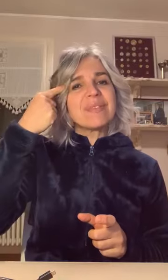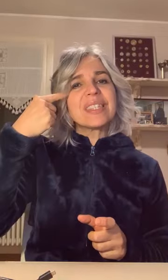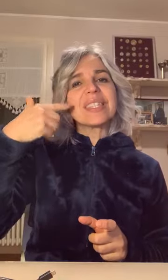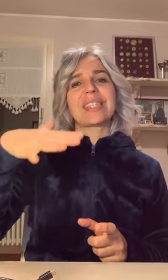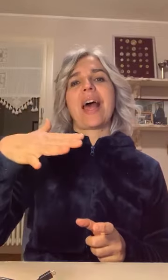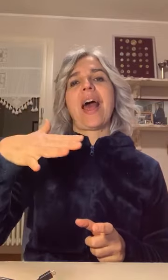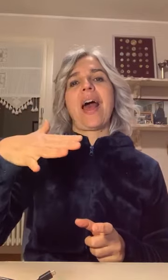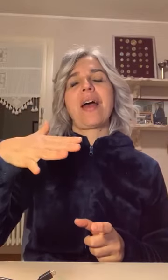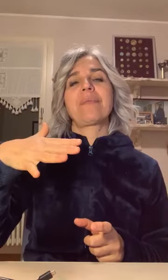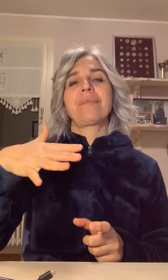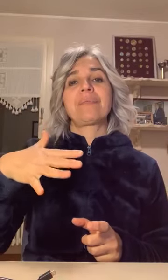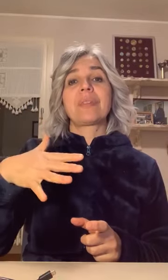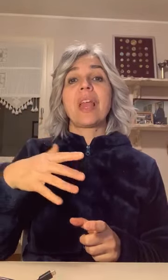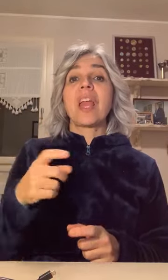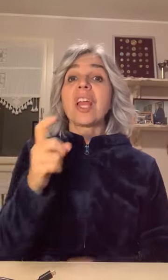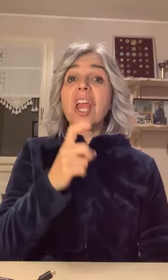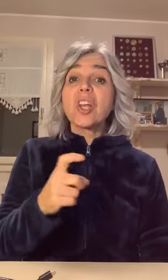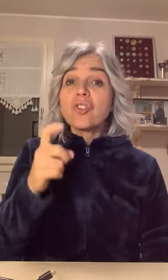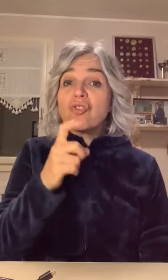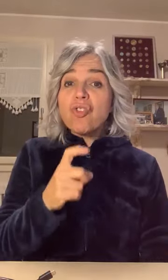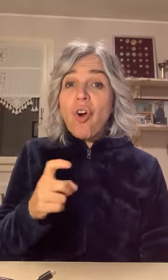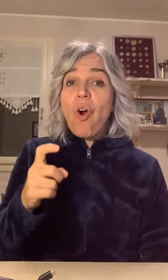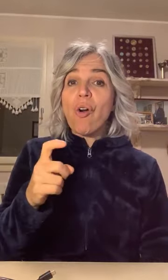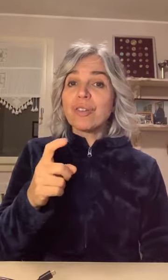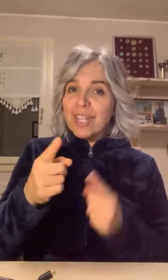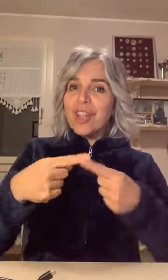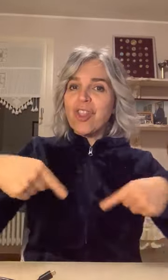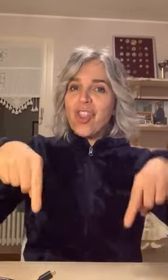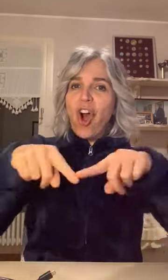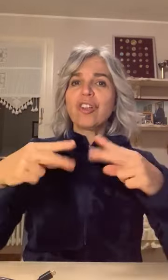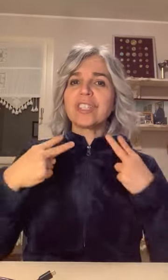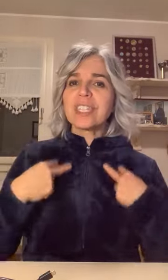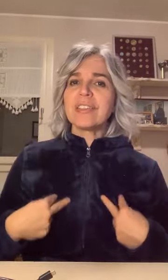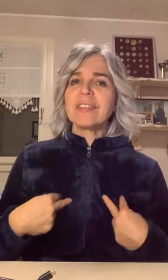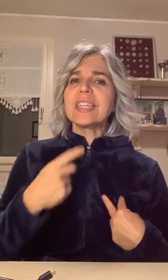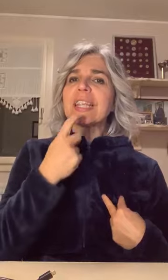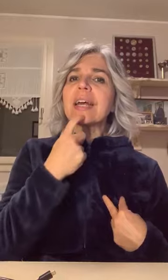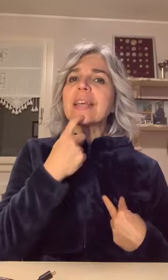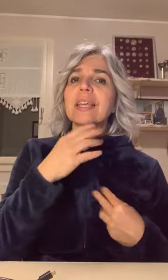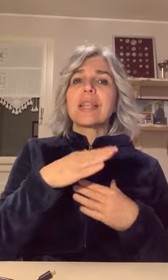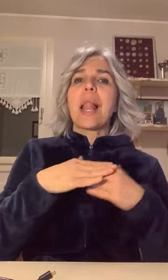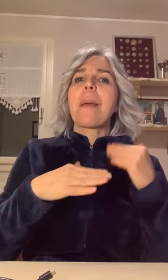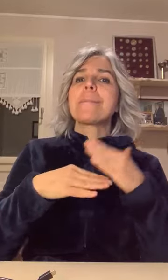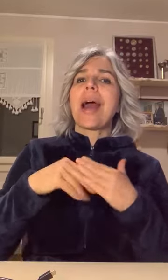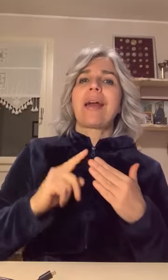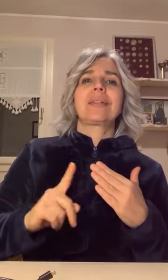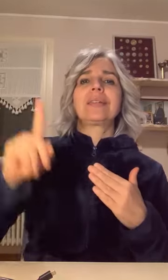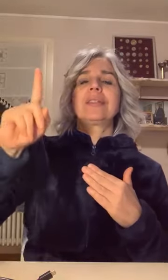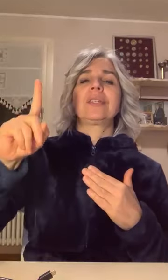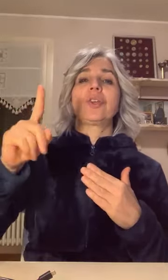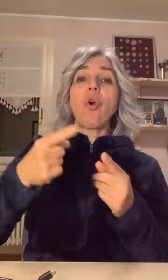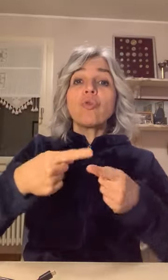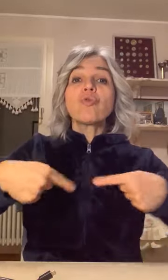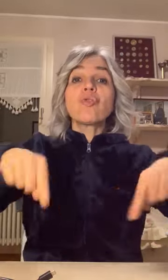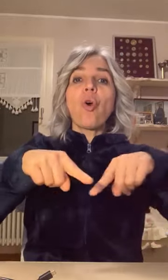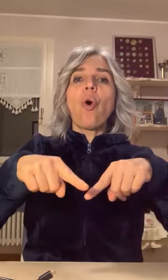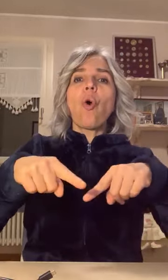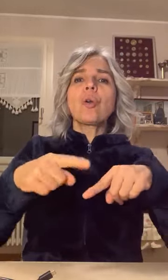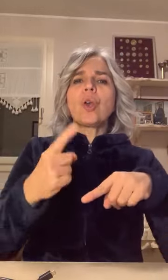e che non possiamo aggiungere un giorno alla nostra vita. E io non ti posso garantire che non ti accadrà di nulla, questo non te